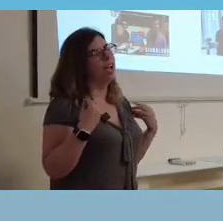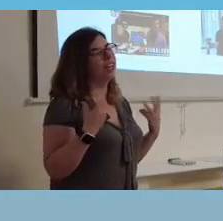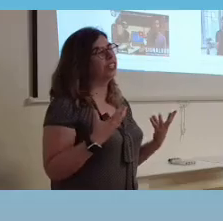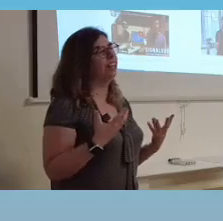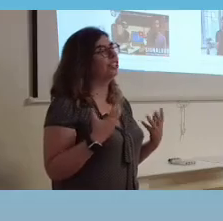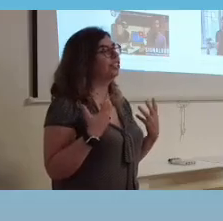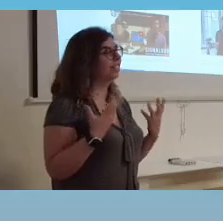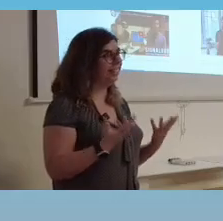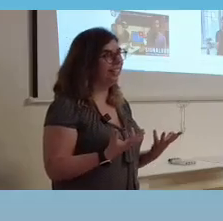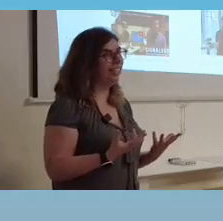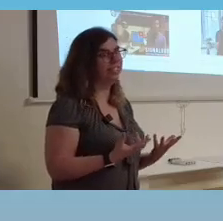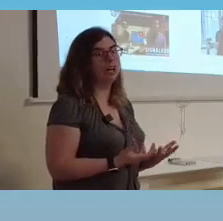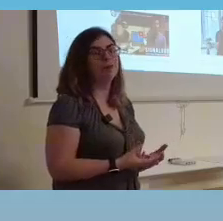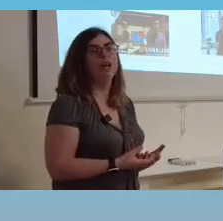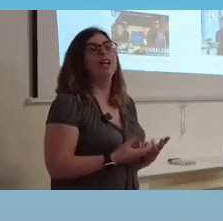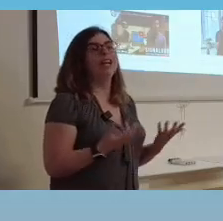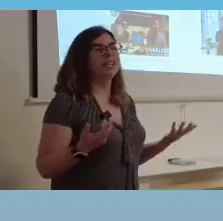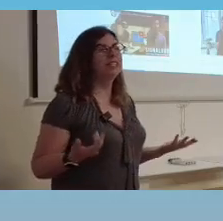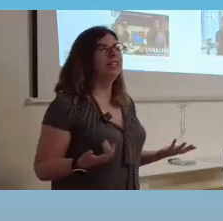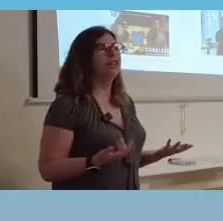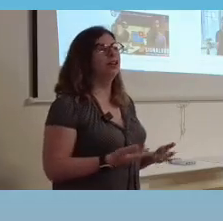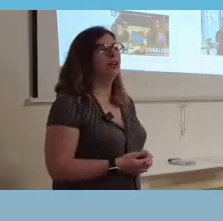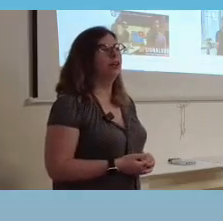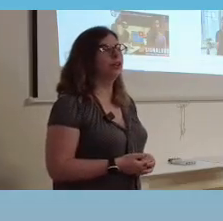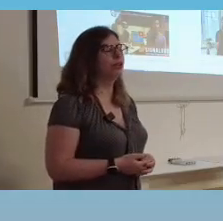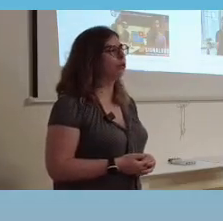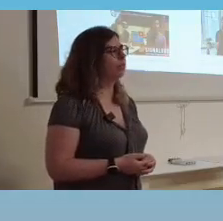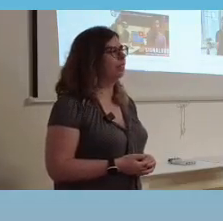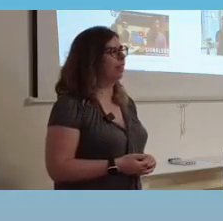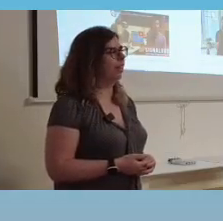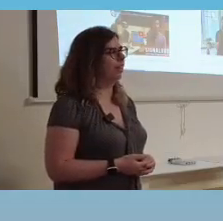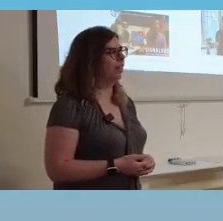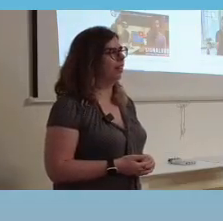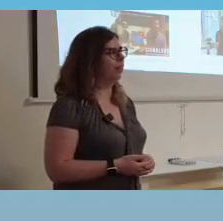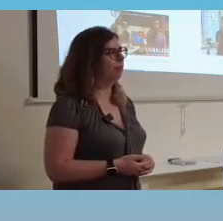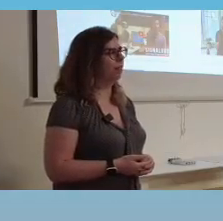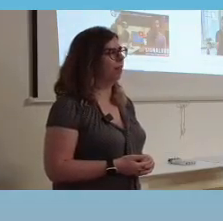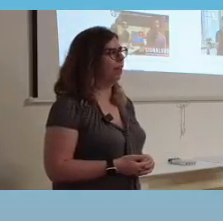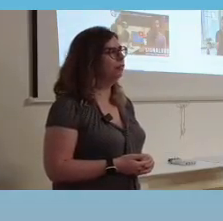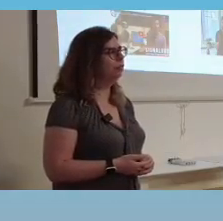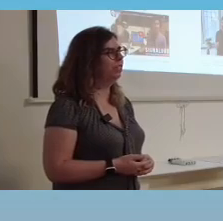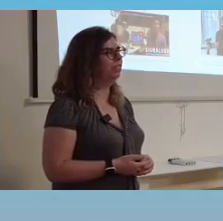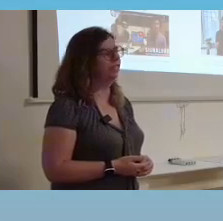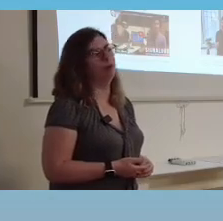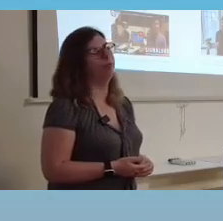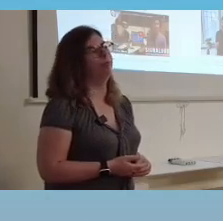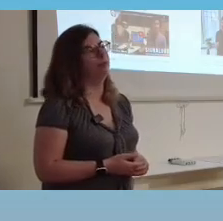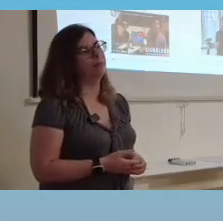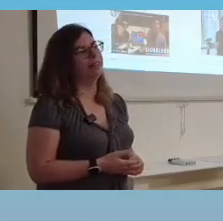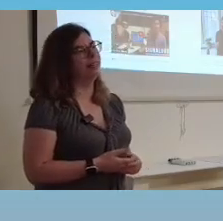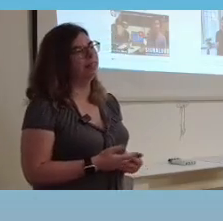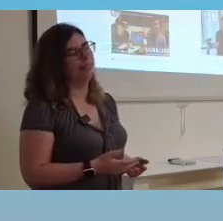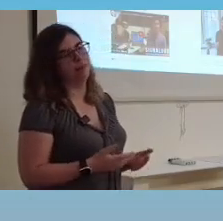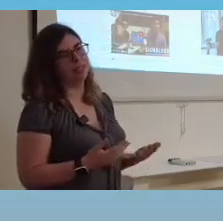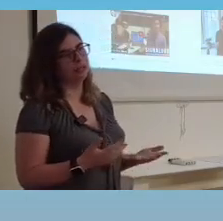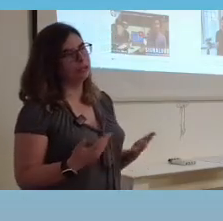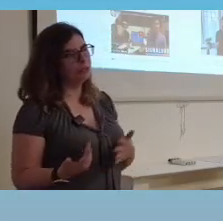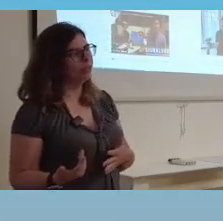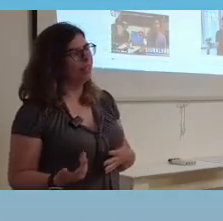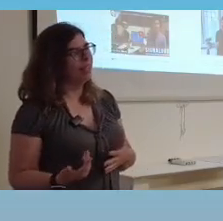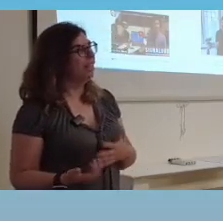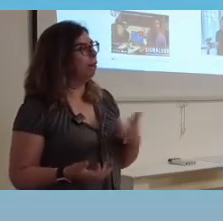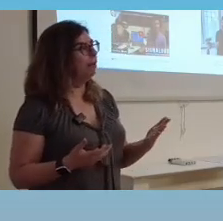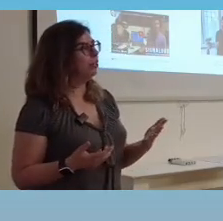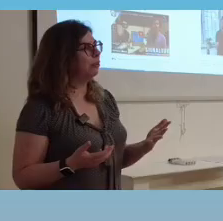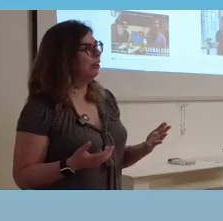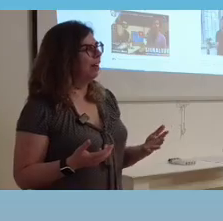face à un challenge technique, un diable. Et si je construisais un outil qui va permettre d'aider les personnes